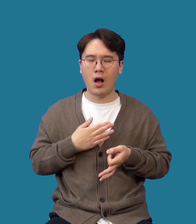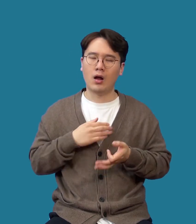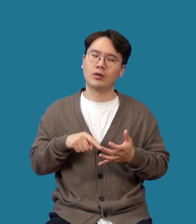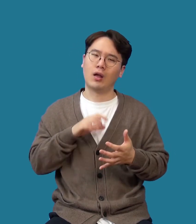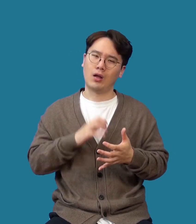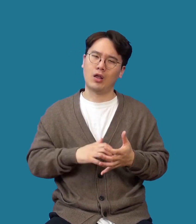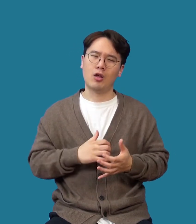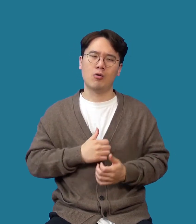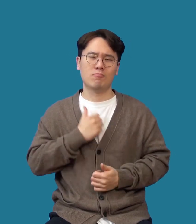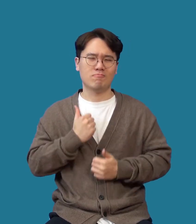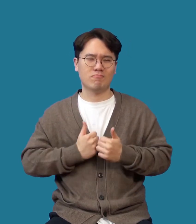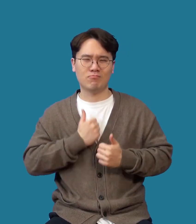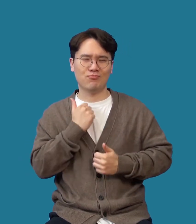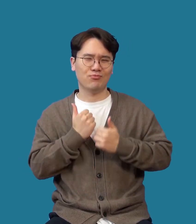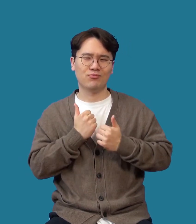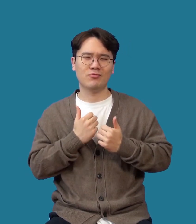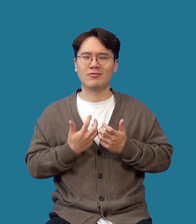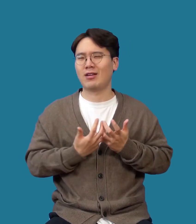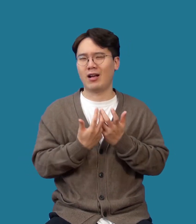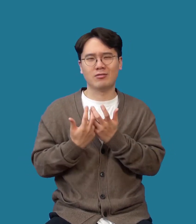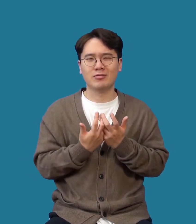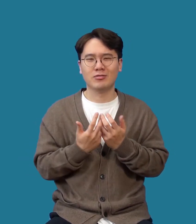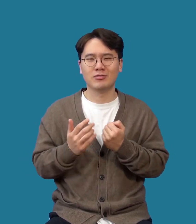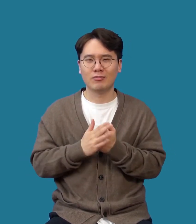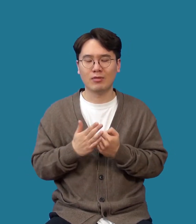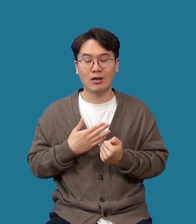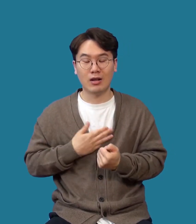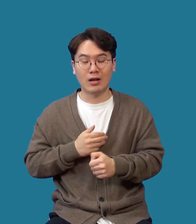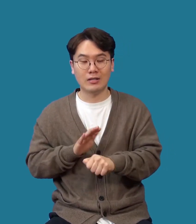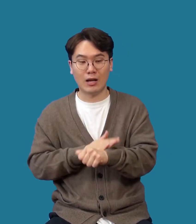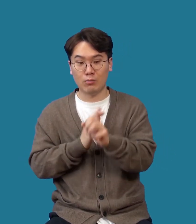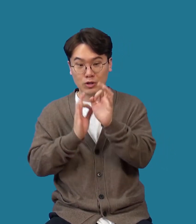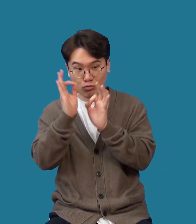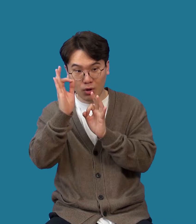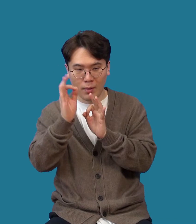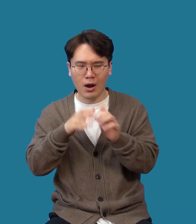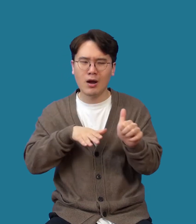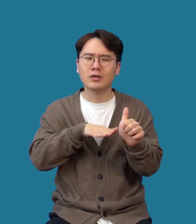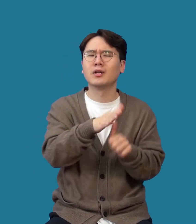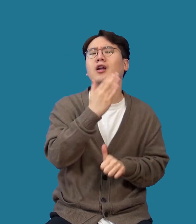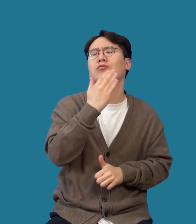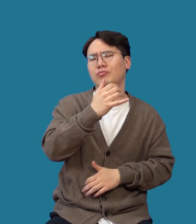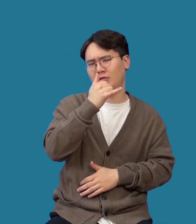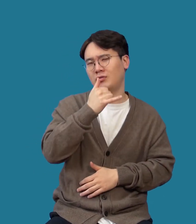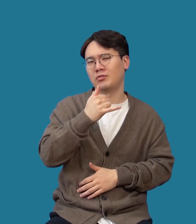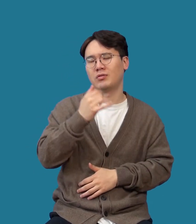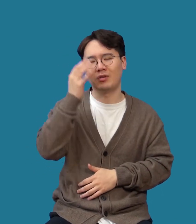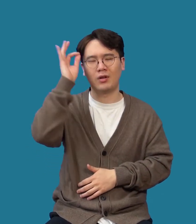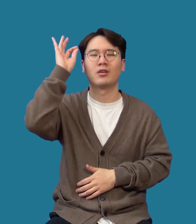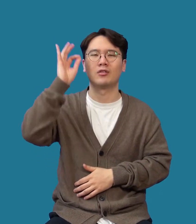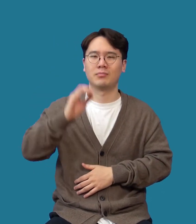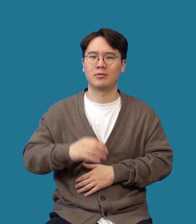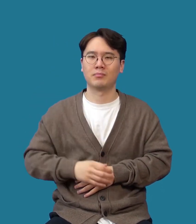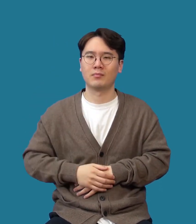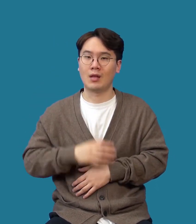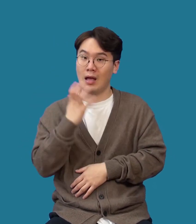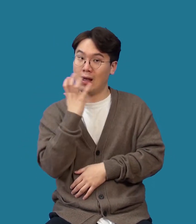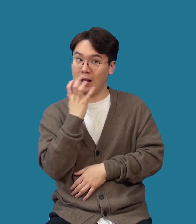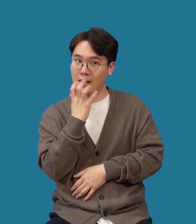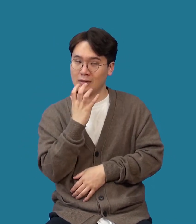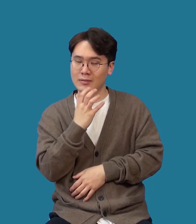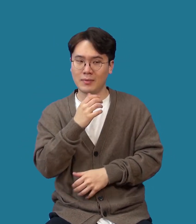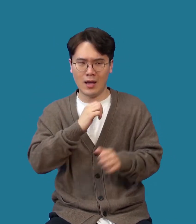잘못하면 살인할 수도 있는 존재라는 것을 깨닫게 됩니다. 간음하지 말라 하는 율법으로 나 자신을